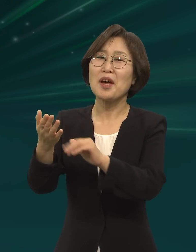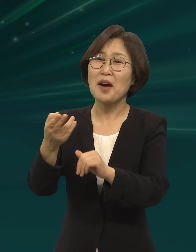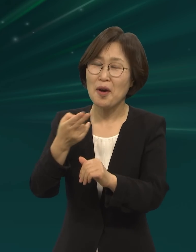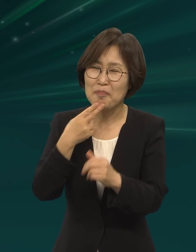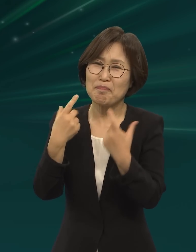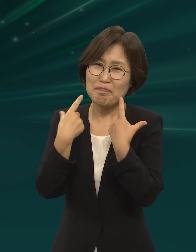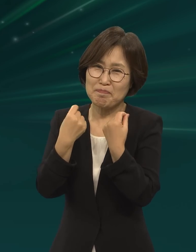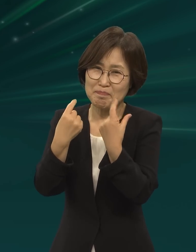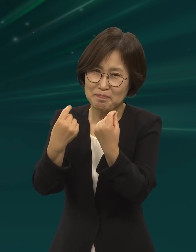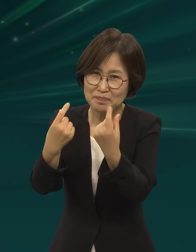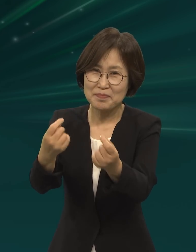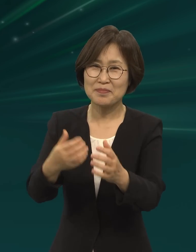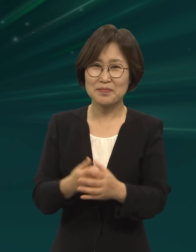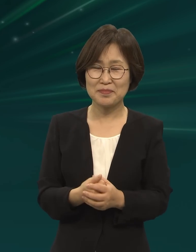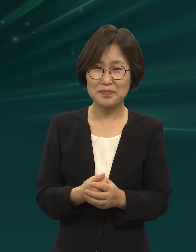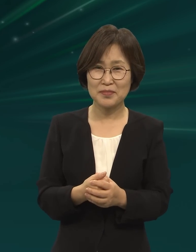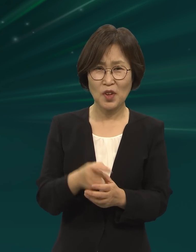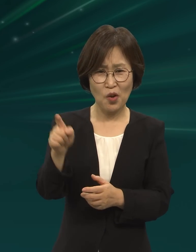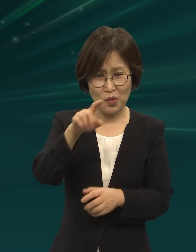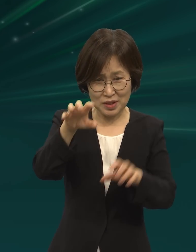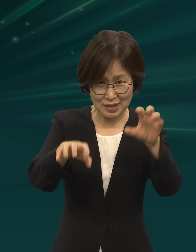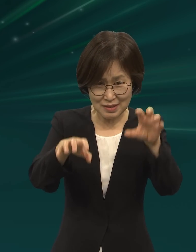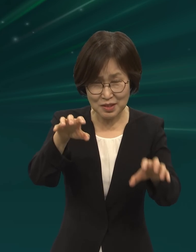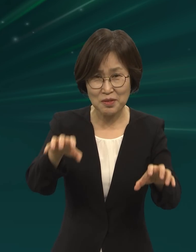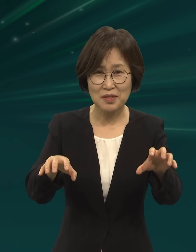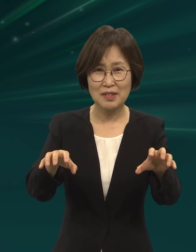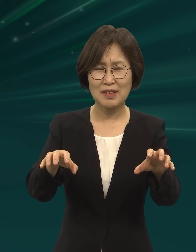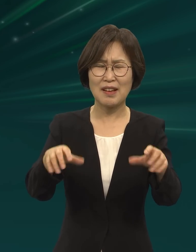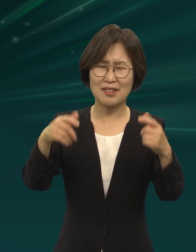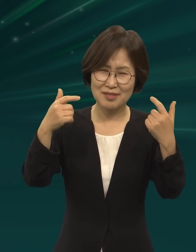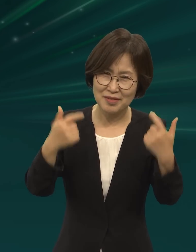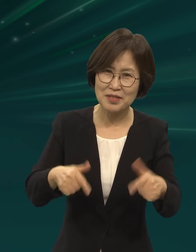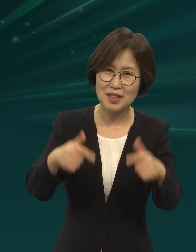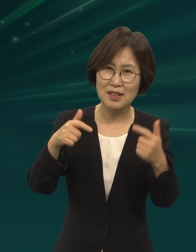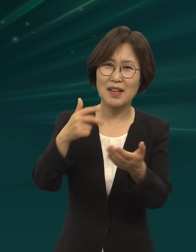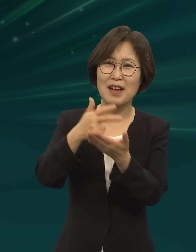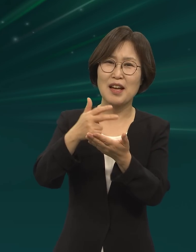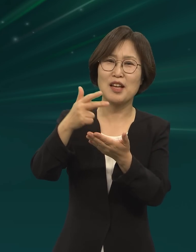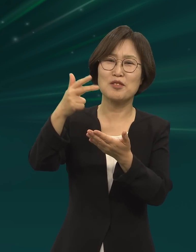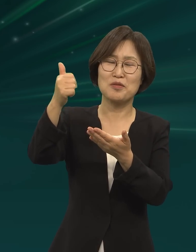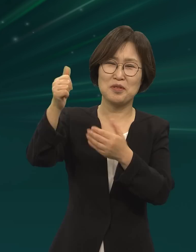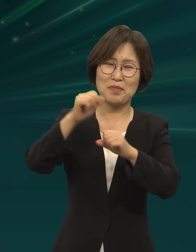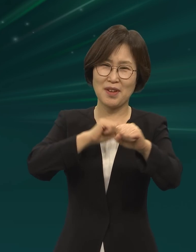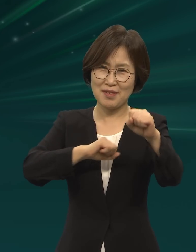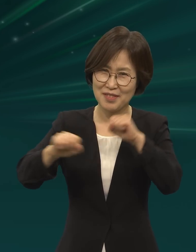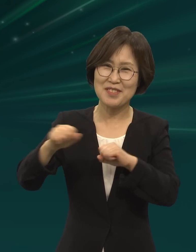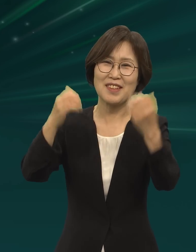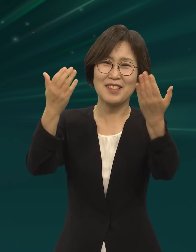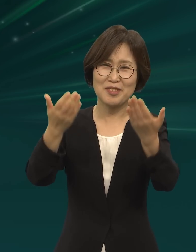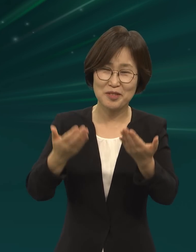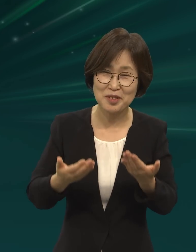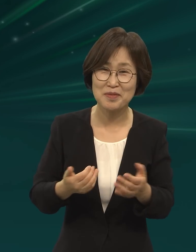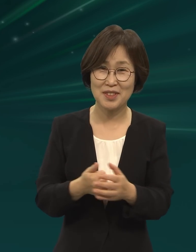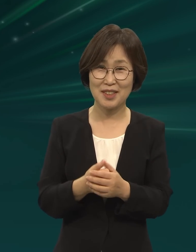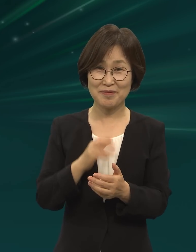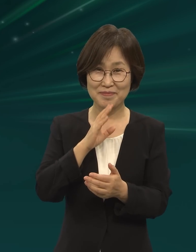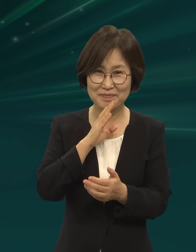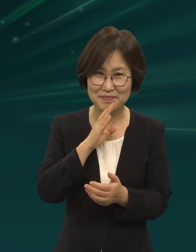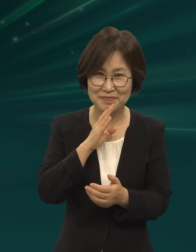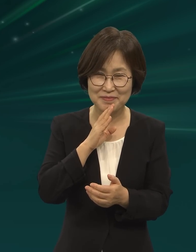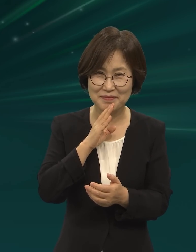때 언제나 어디에서나 언제든지 주님이 역사를 하십니다.